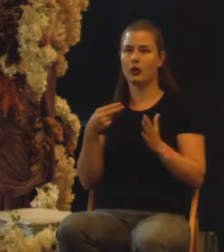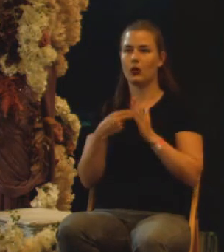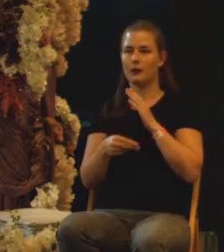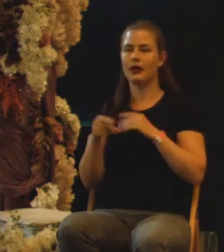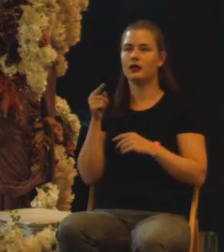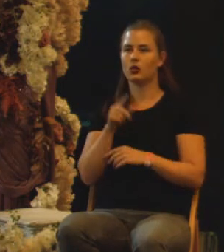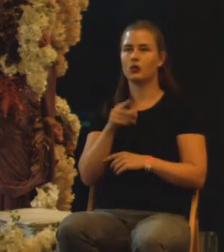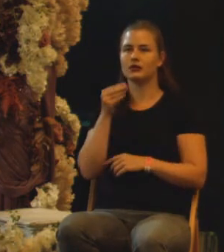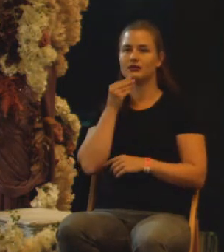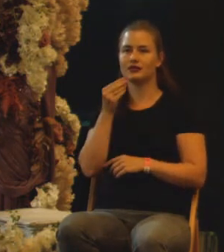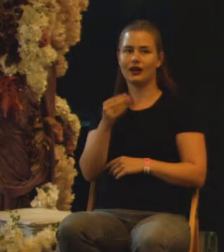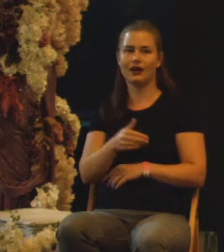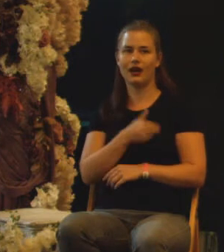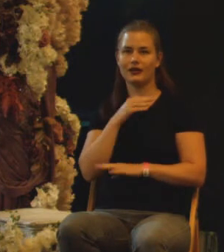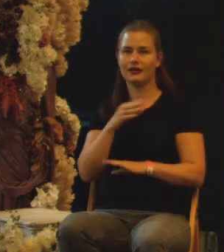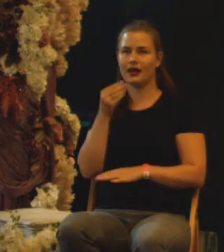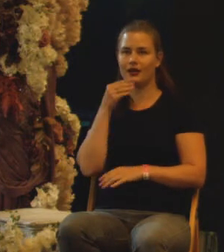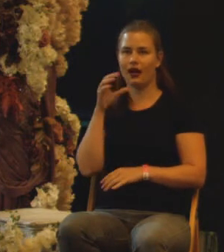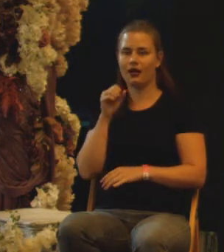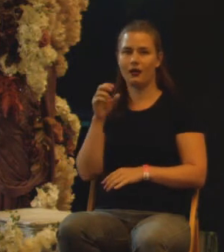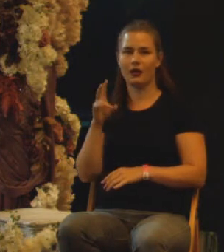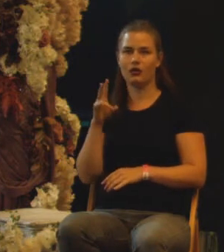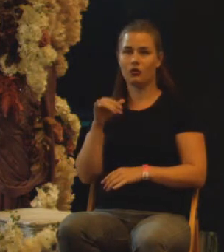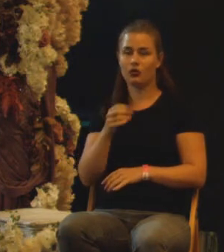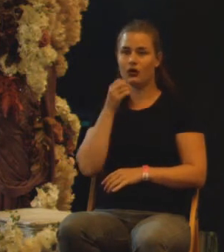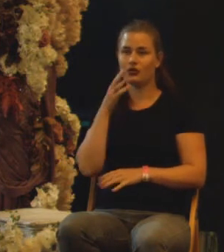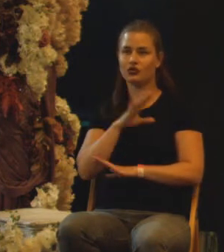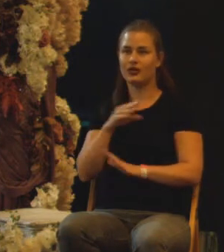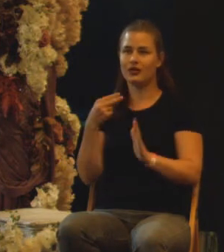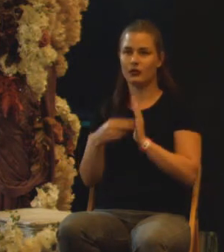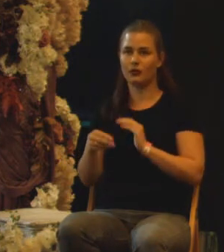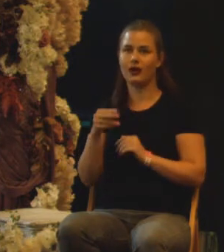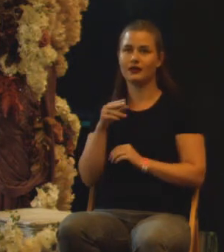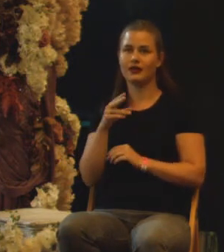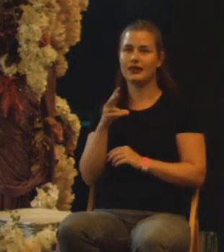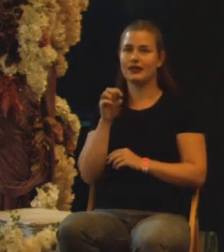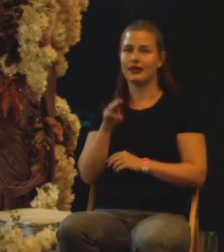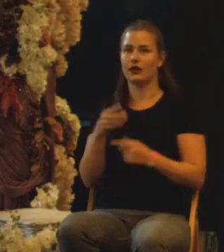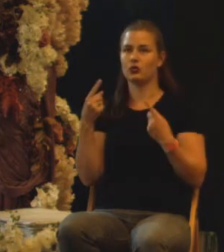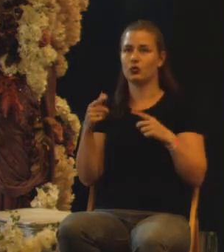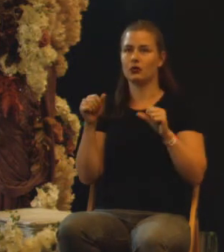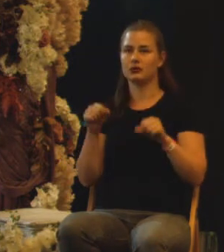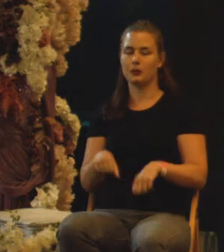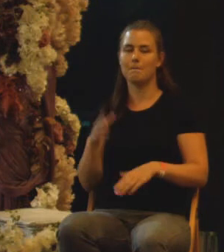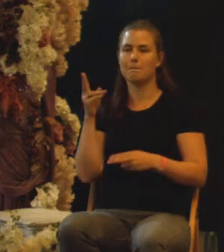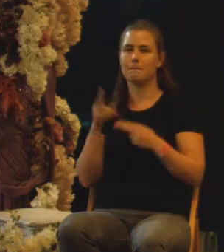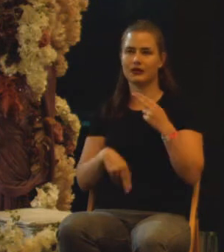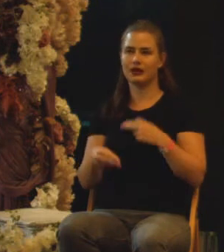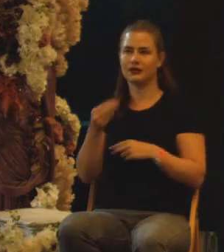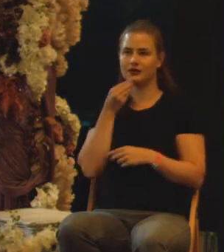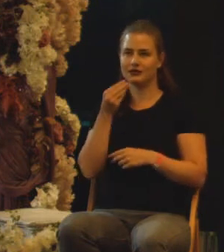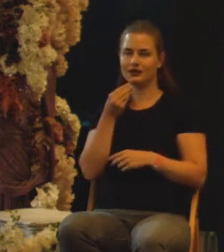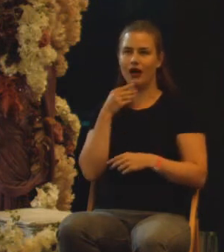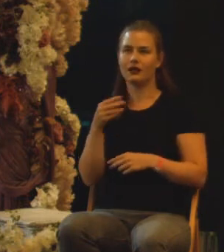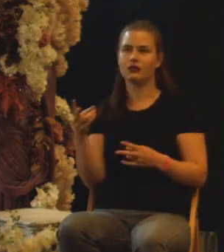съели. Хотите не есть колбасу? Блин, мать вашу, не покупайте ее. Ну, нет другого способа перестать есть колбасу. Ее надо